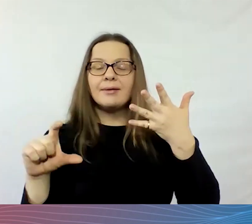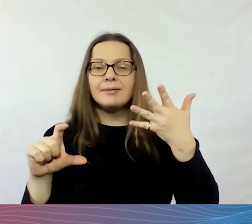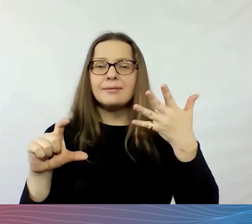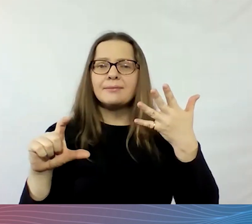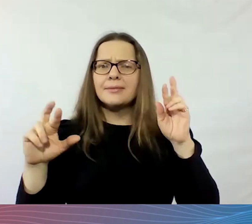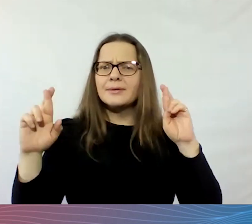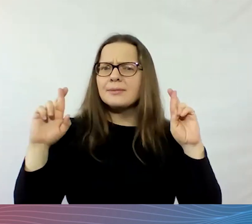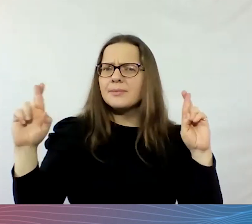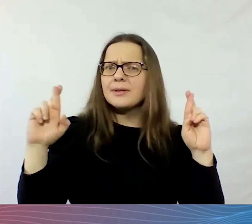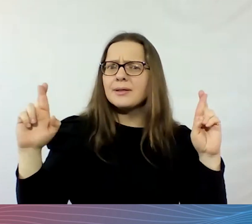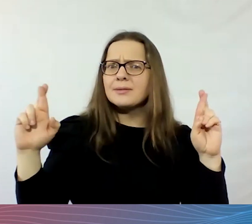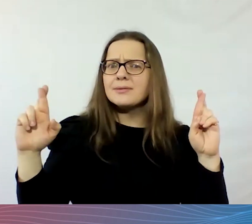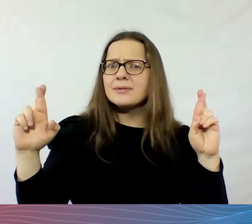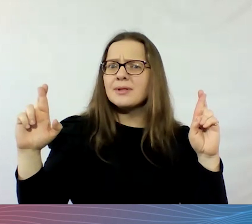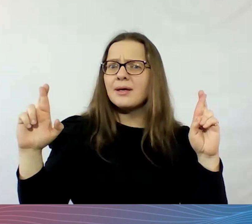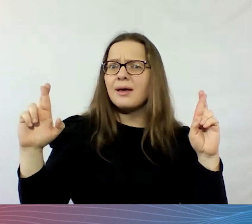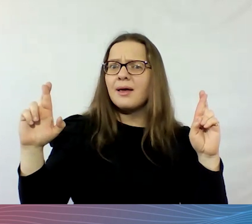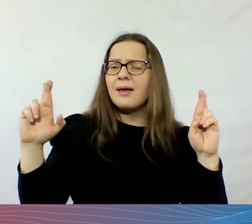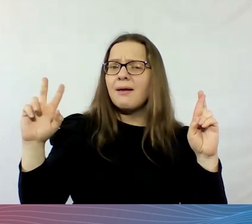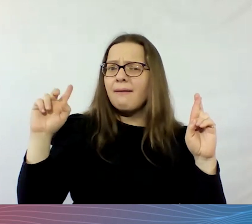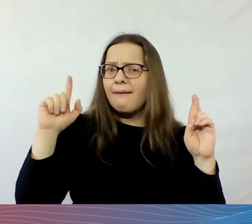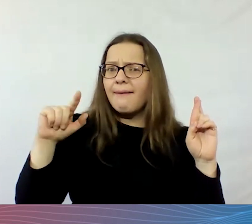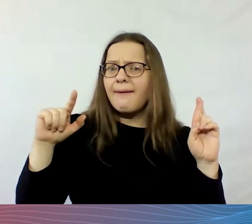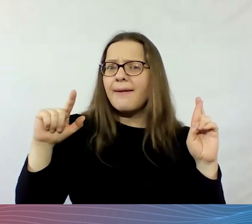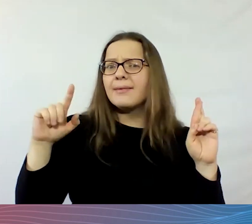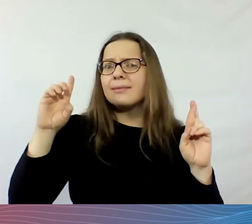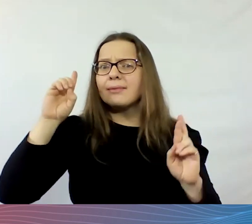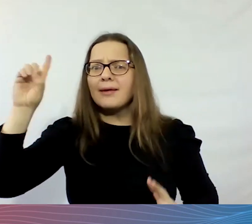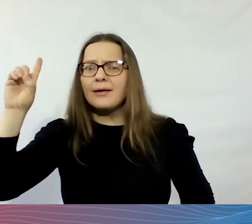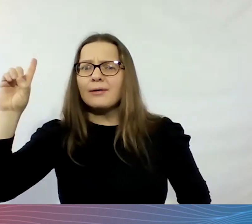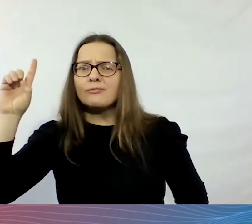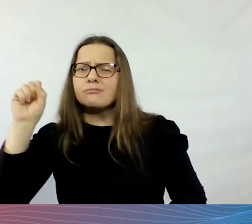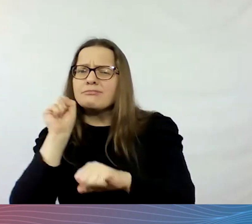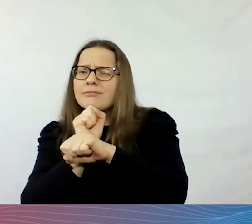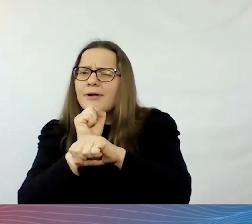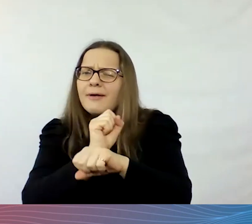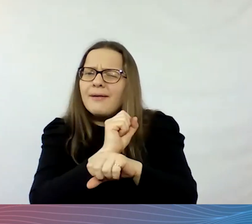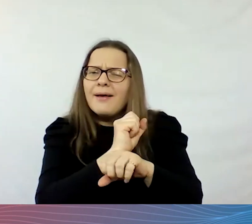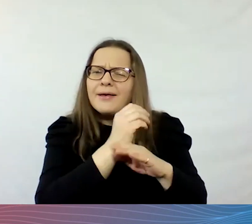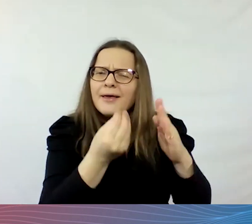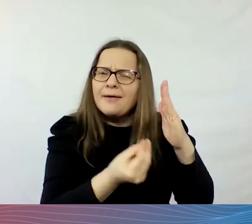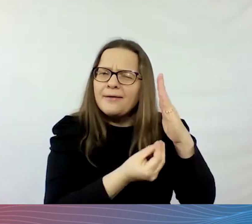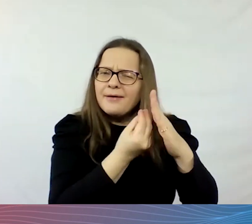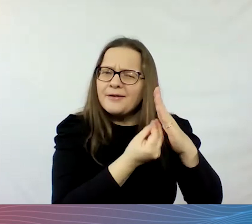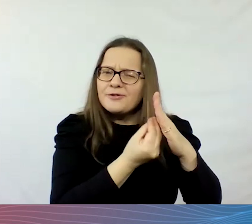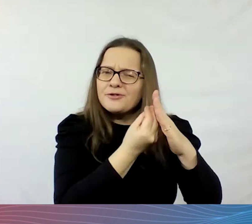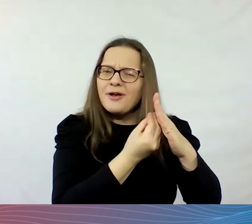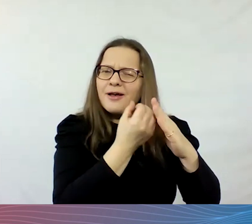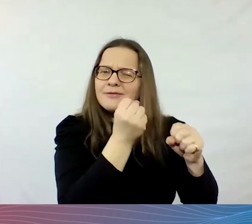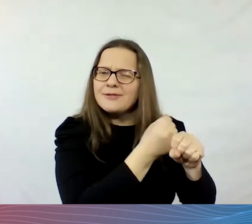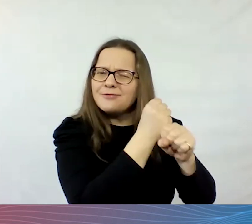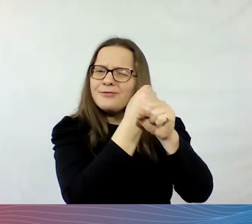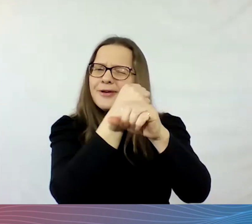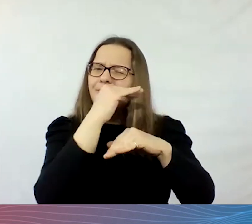com a edificação. Uma esperança, nosso chamamento, eu já expliquei isso, que vai virar nossa herança,